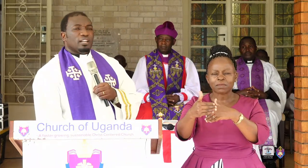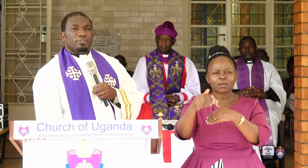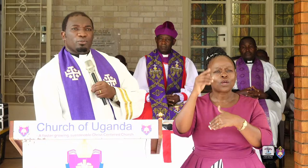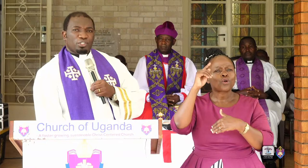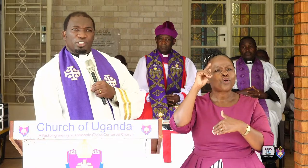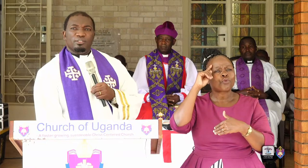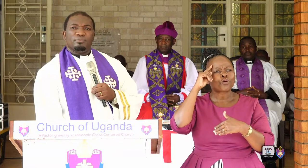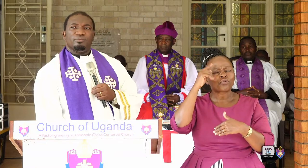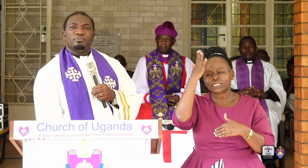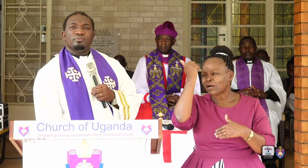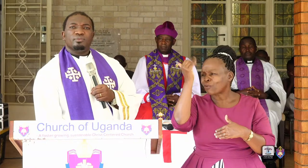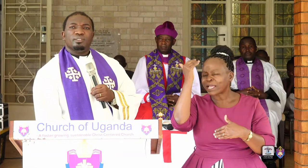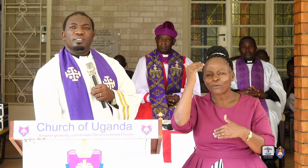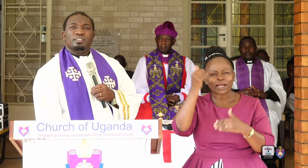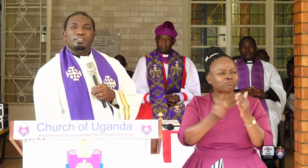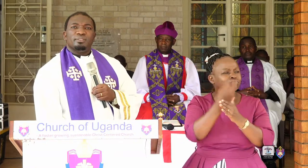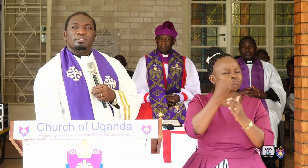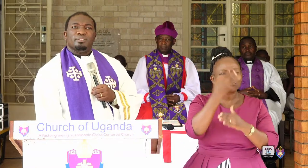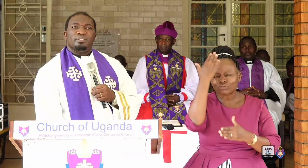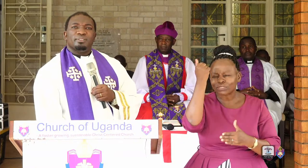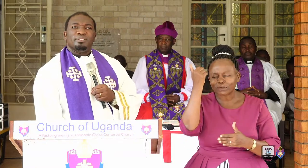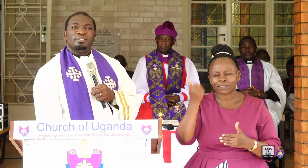mulowooza gava ku ki?